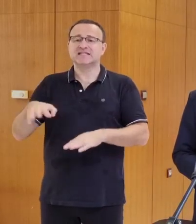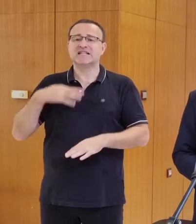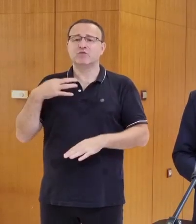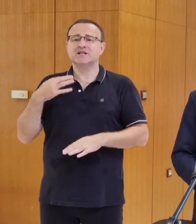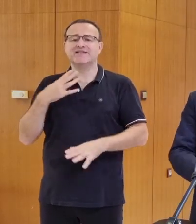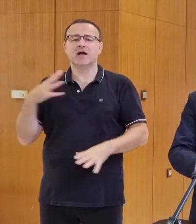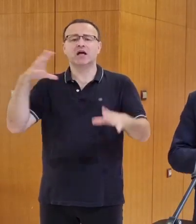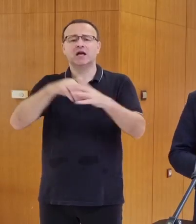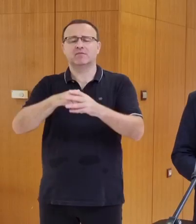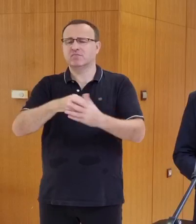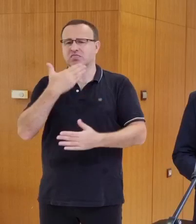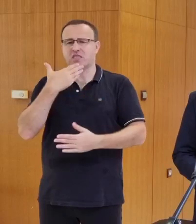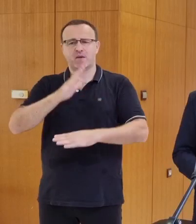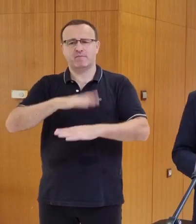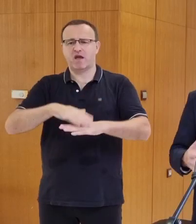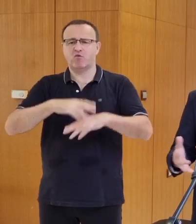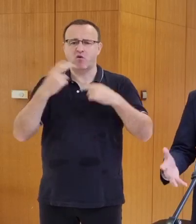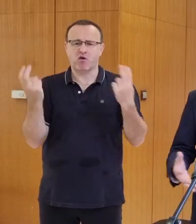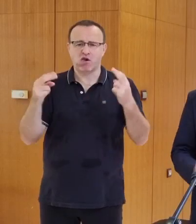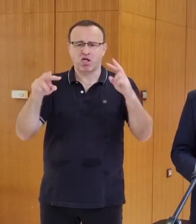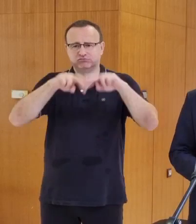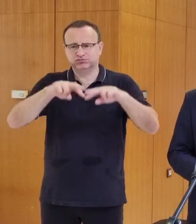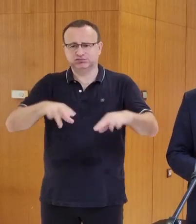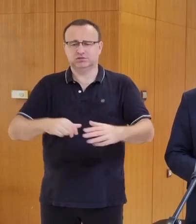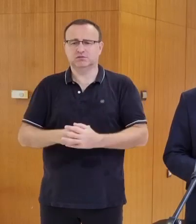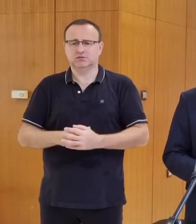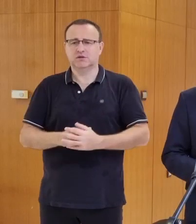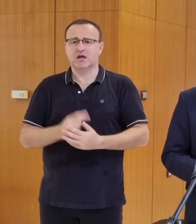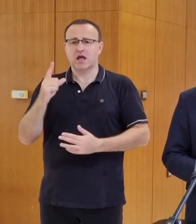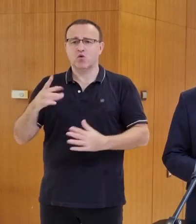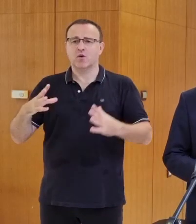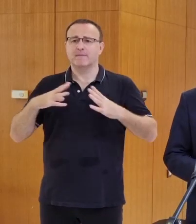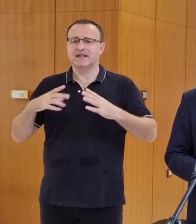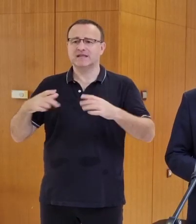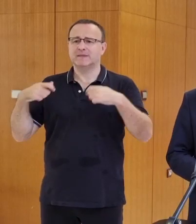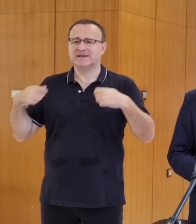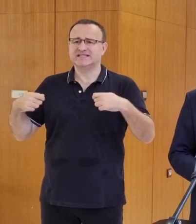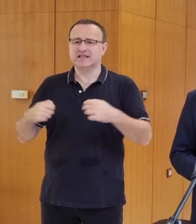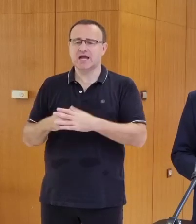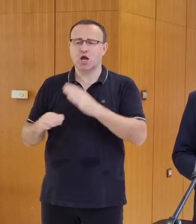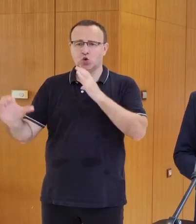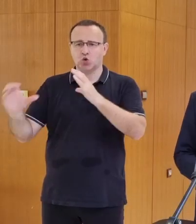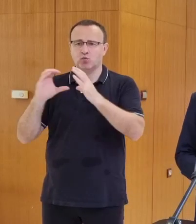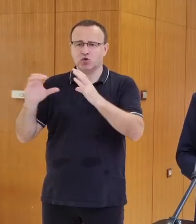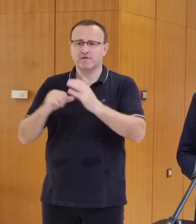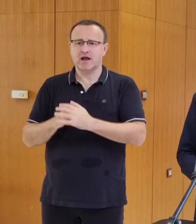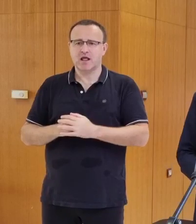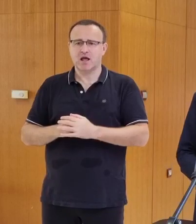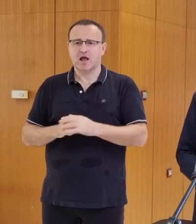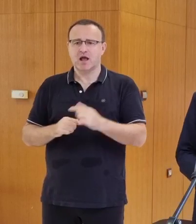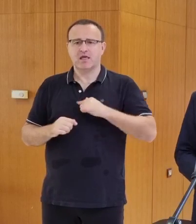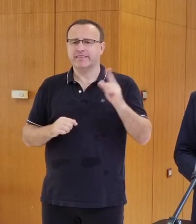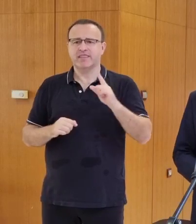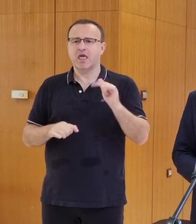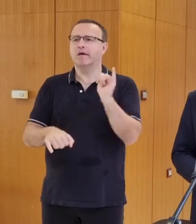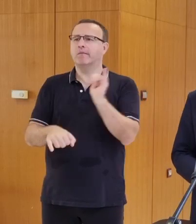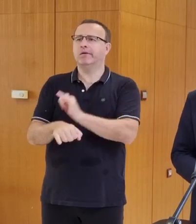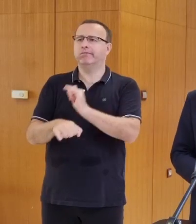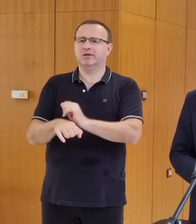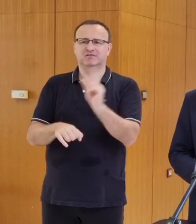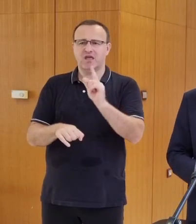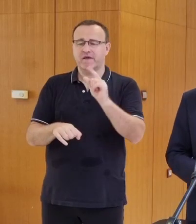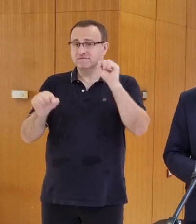kompetenciu. Na druhej strane, tak ako aj pani prezidentka komunikovala, nie je nám to ľahostajné, je to veľmi